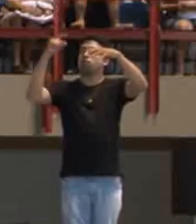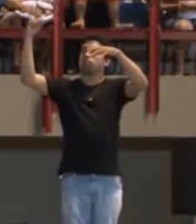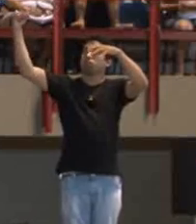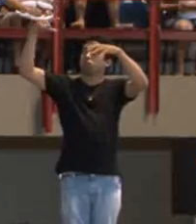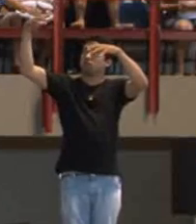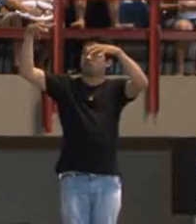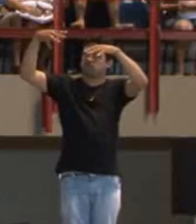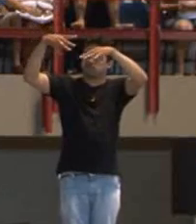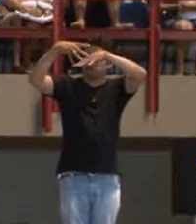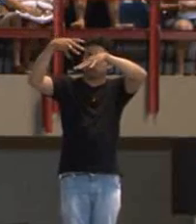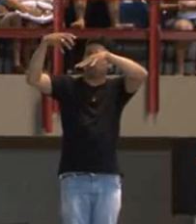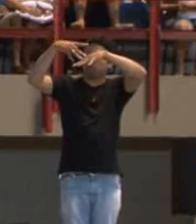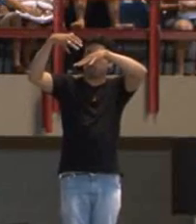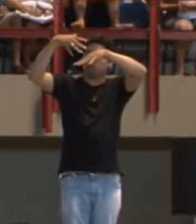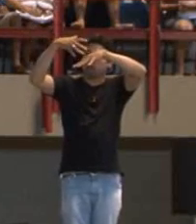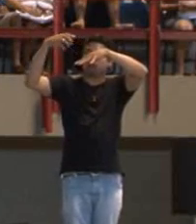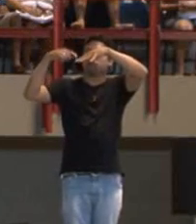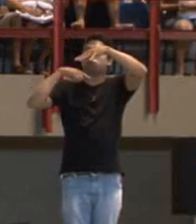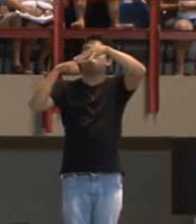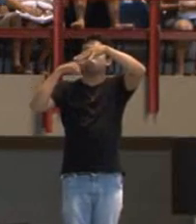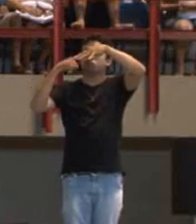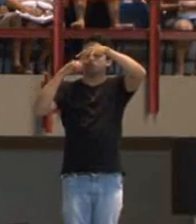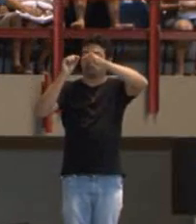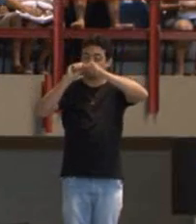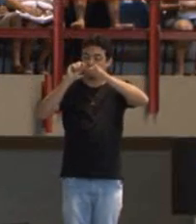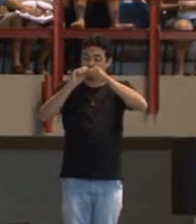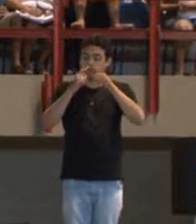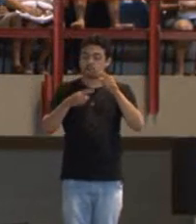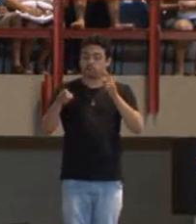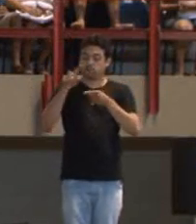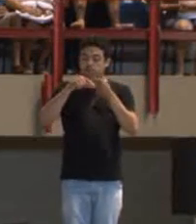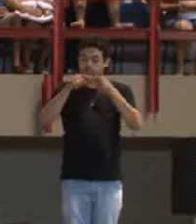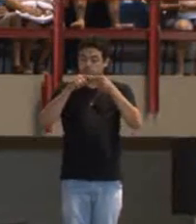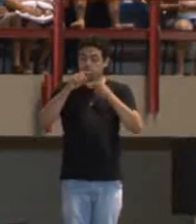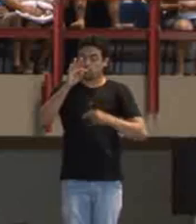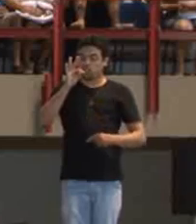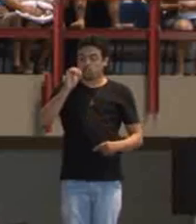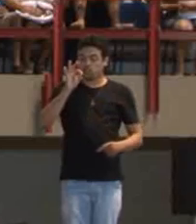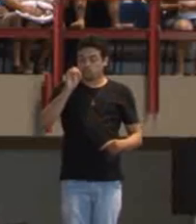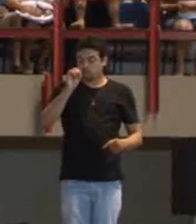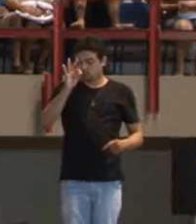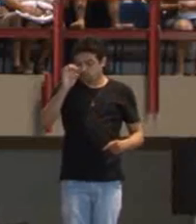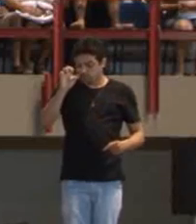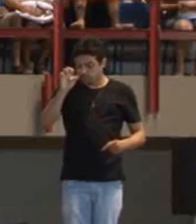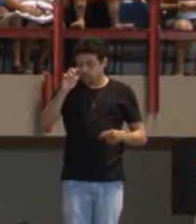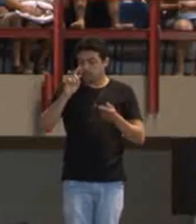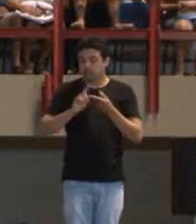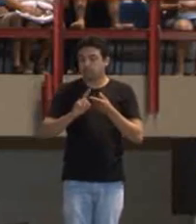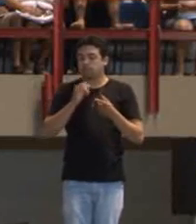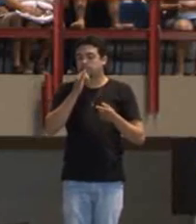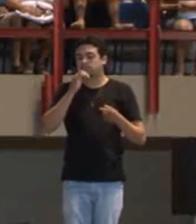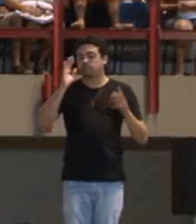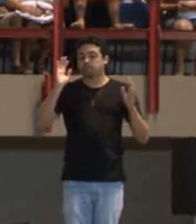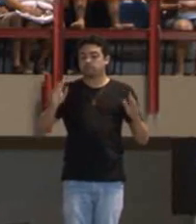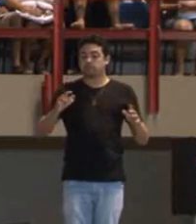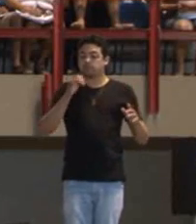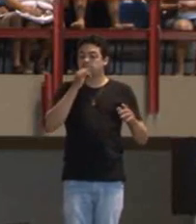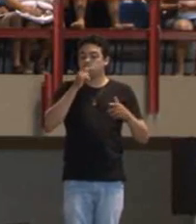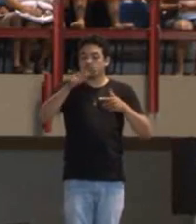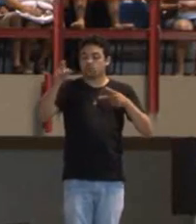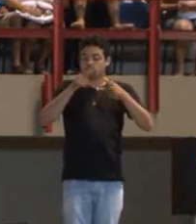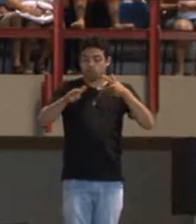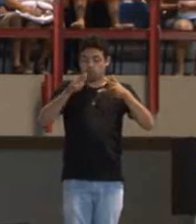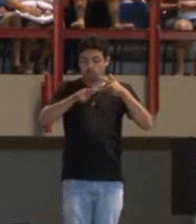processo de fotossíntese dessas algas, tá? Outro problema, esse petróleo na superfície do mar,